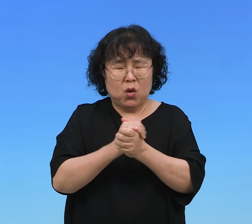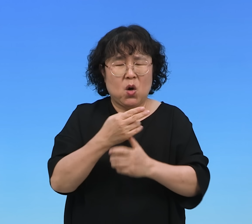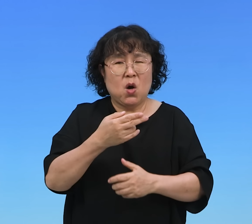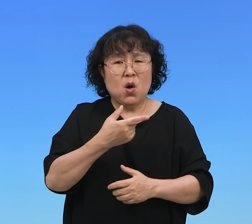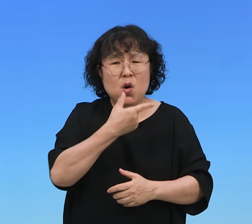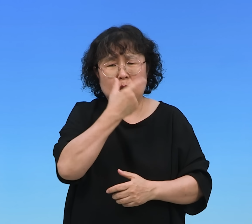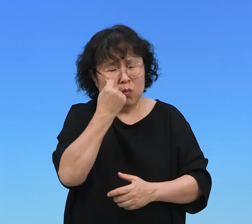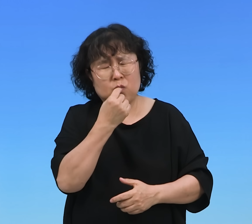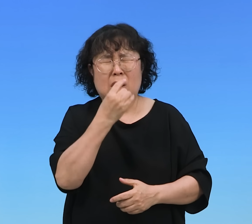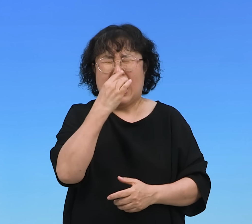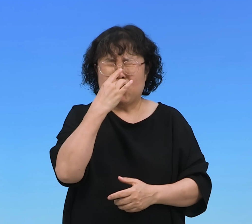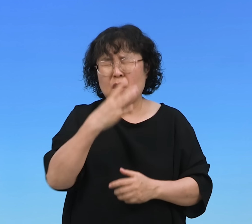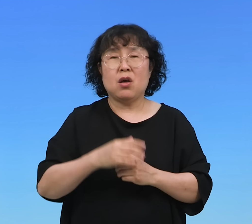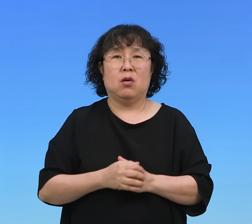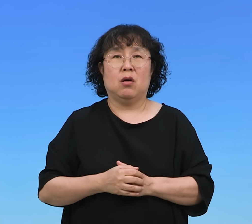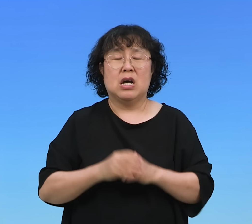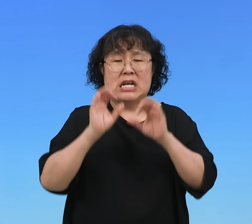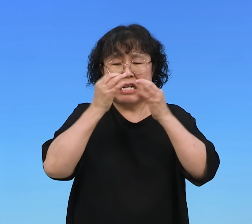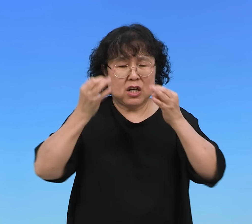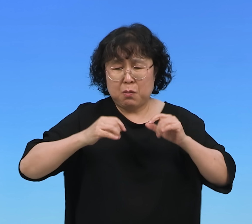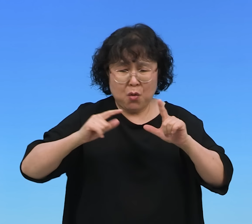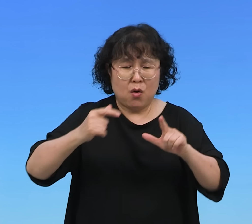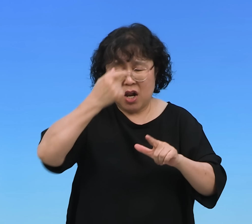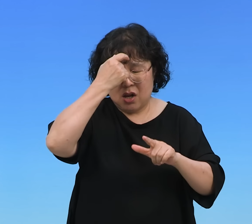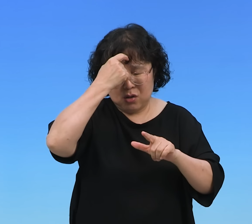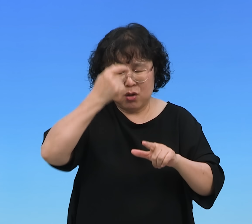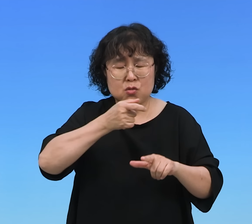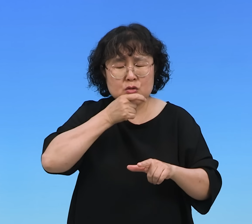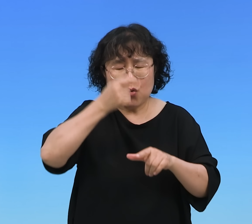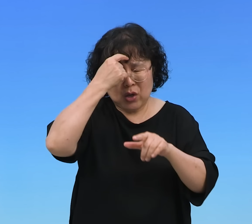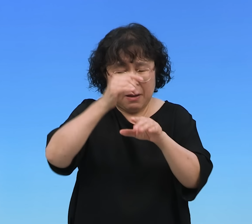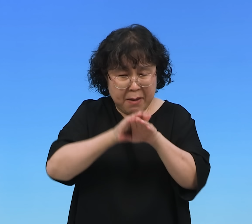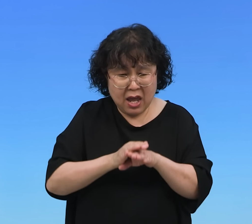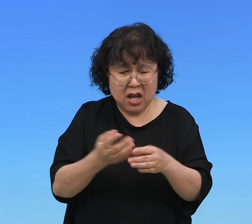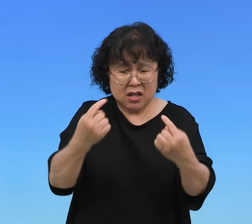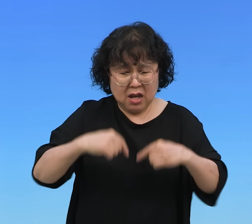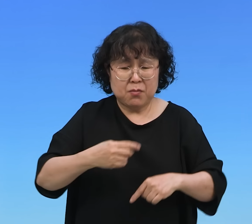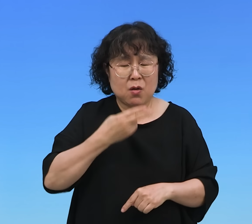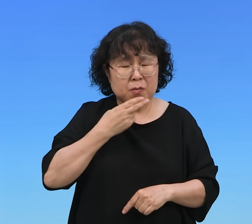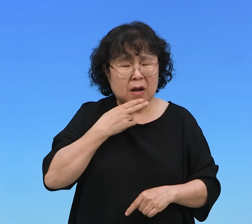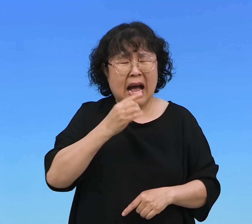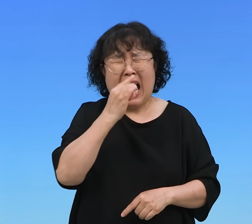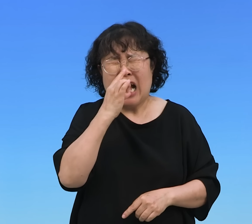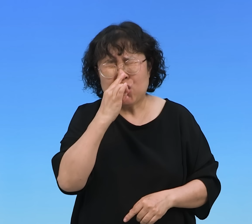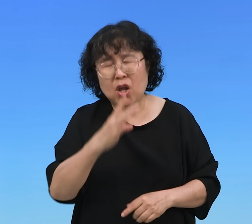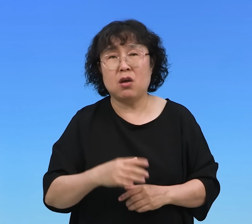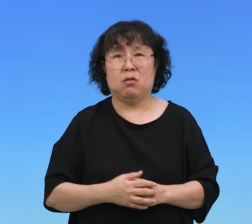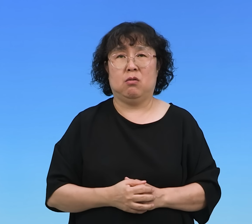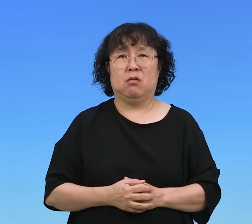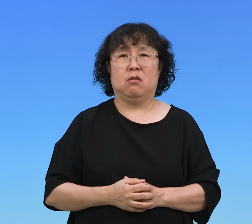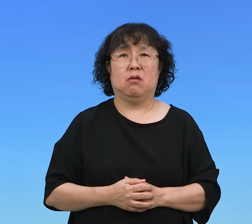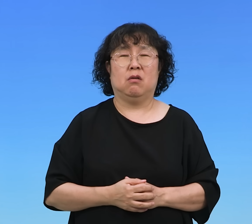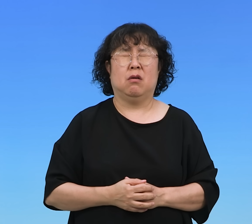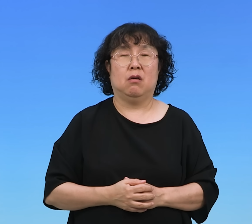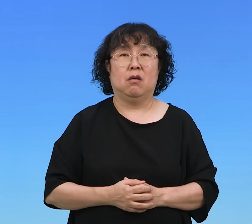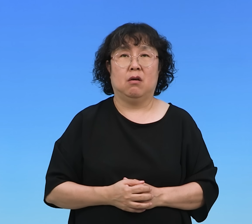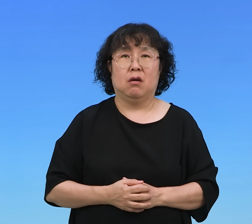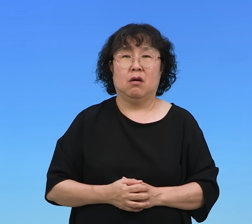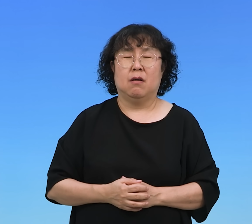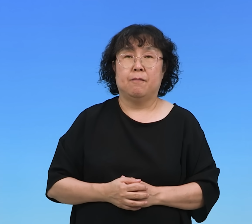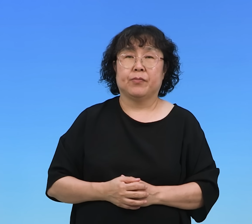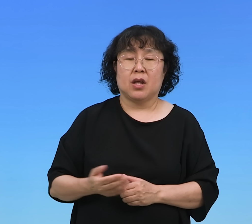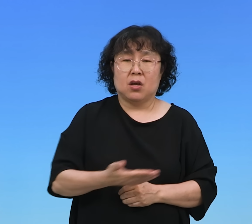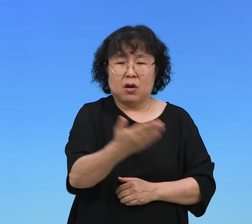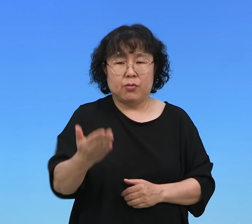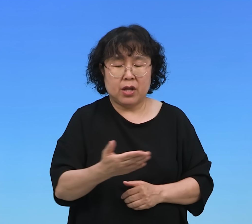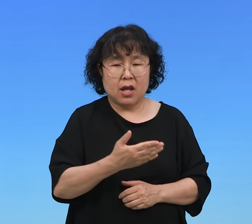금요일날 수요 예배 응답받을 게 없는데 동력이 잘 안 생기는 것 같아요. 오늘